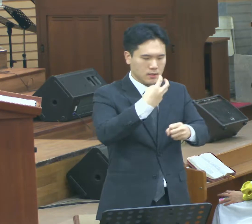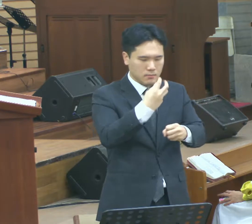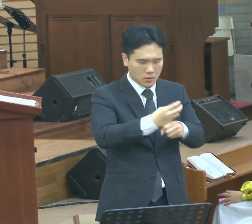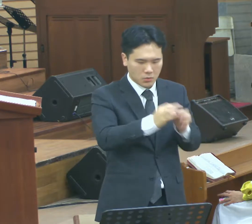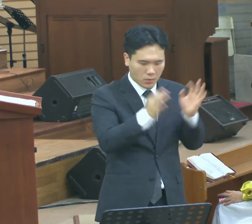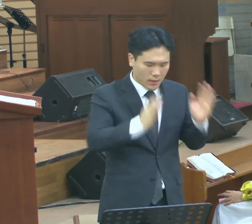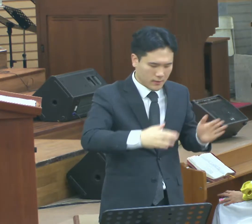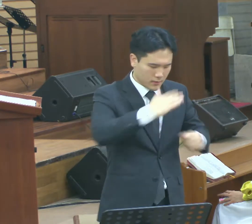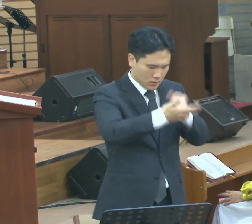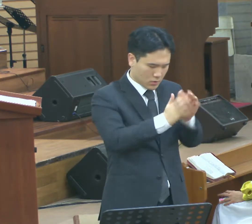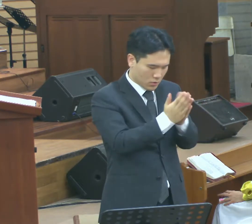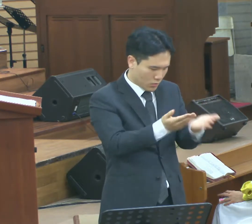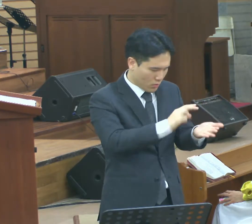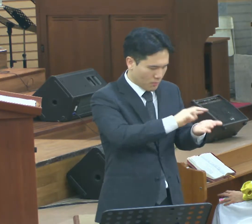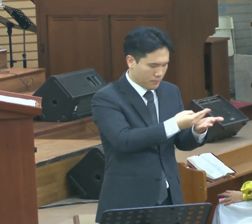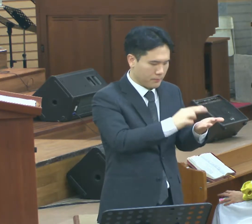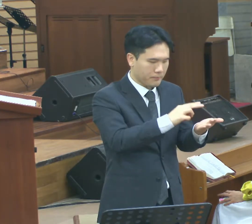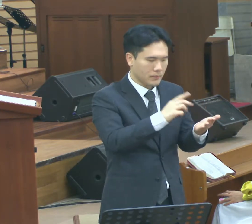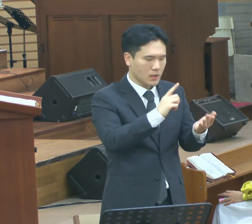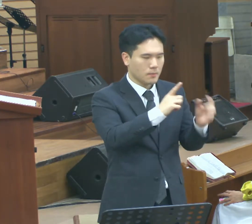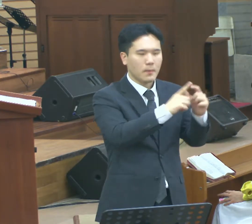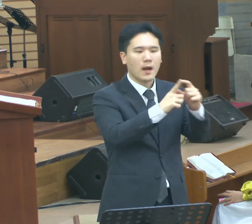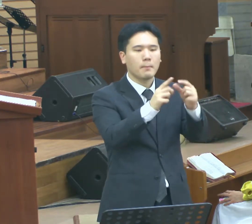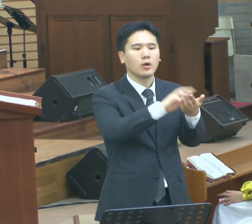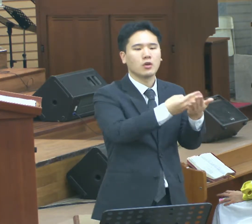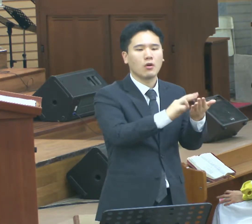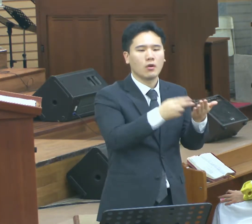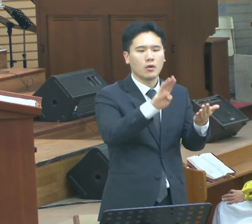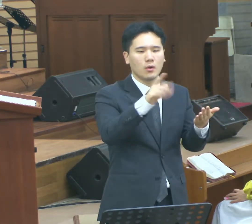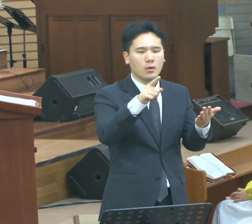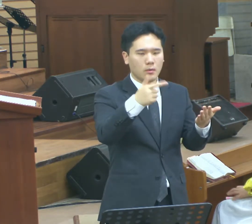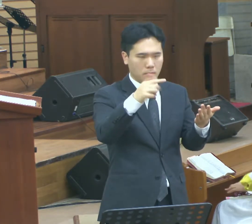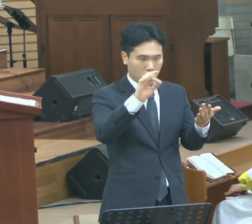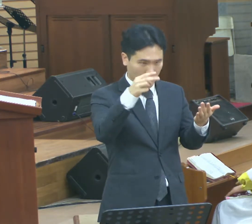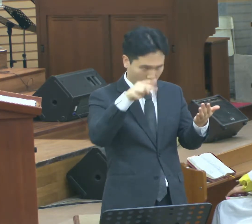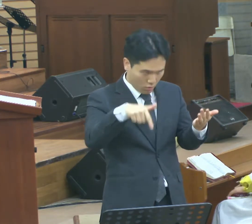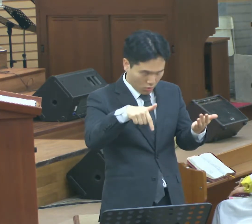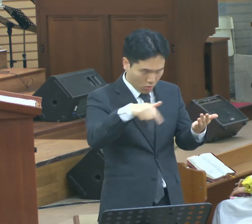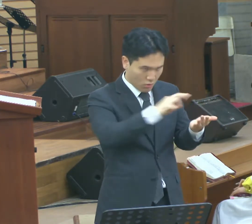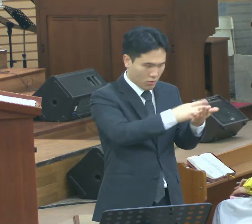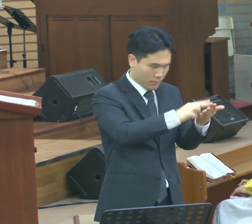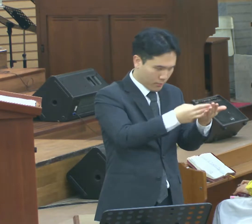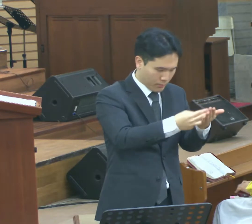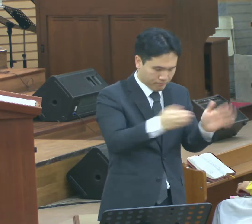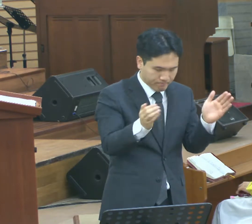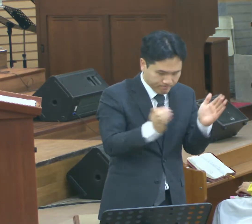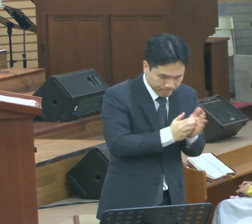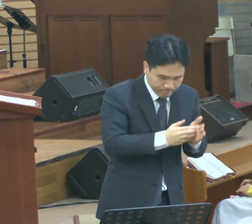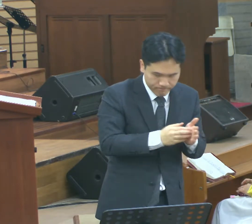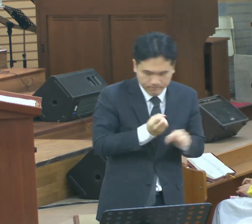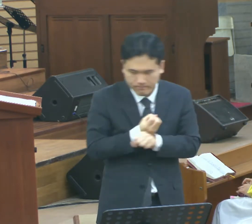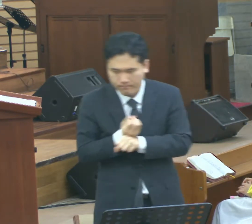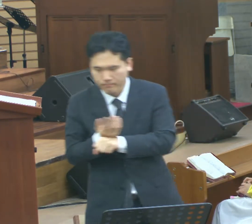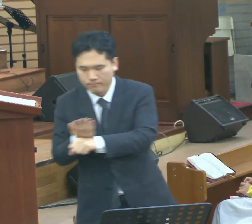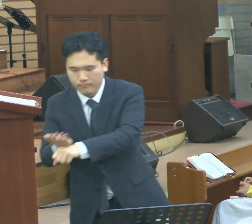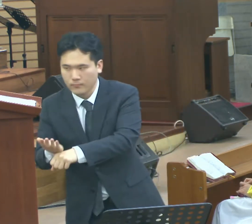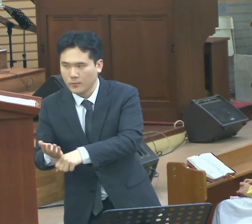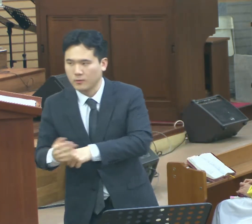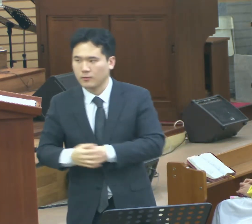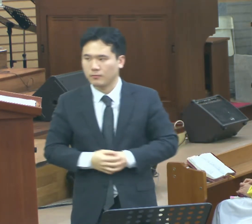번역해서 하나님께 봉헌하고 그 가운데 누가복음을 달달 외우는 아이가 나오고 그런